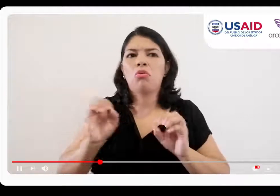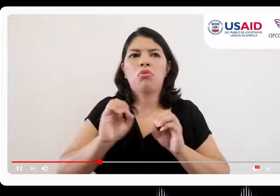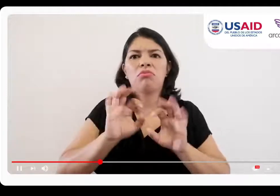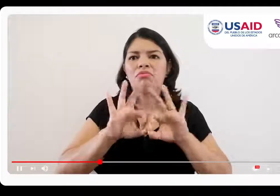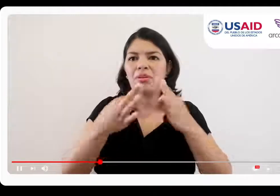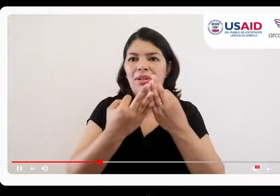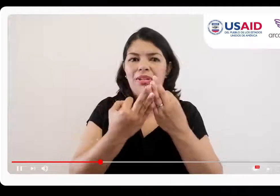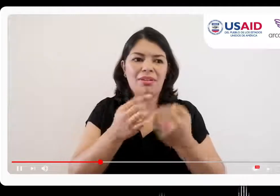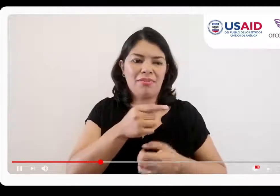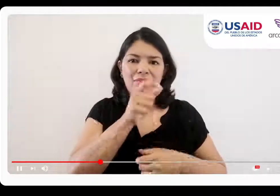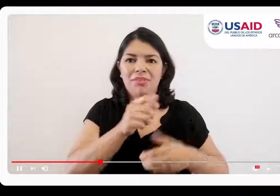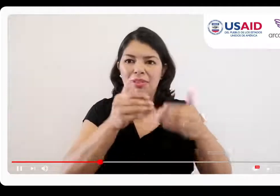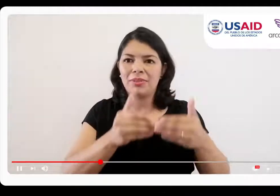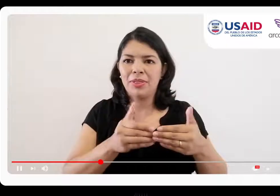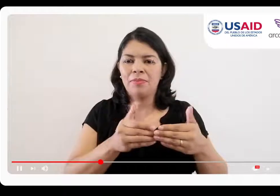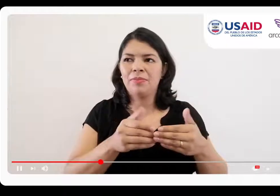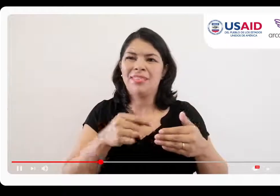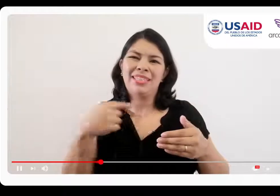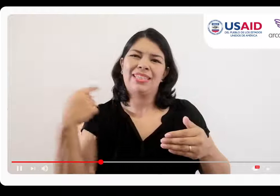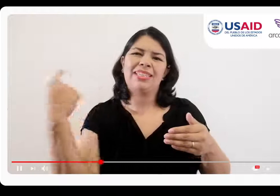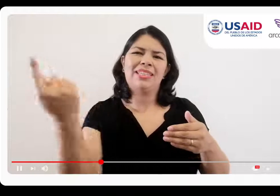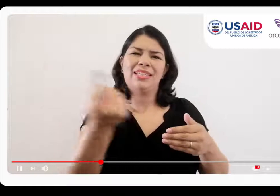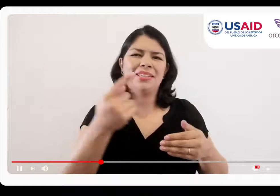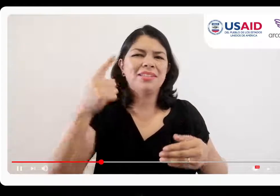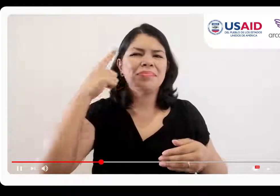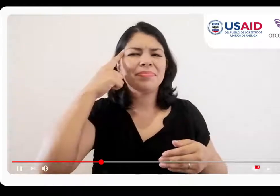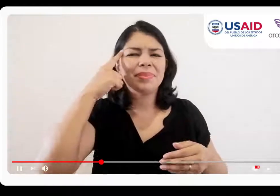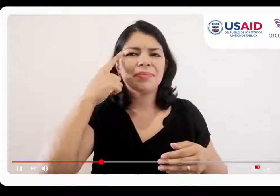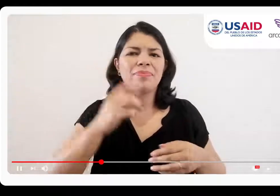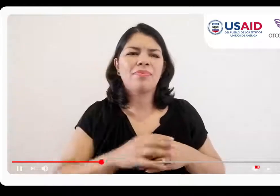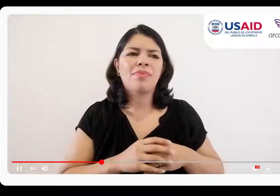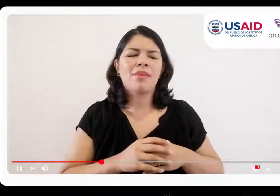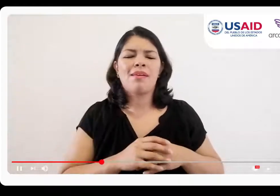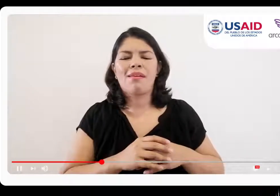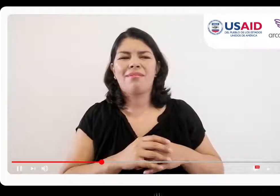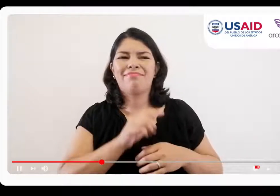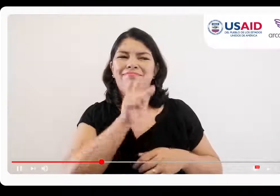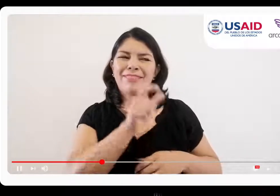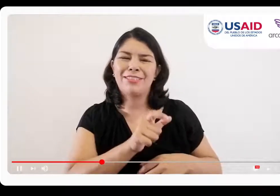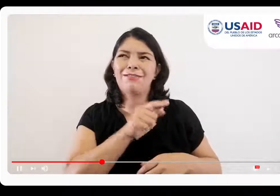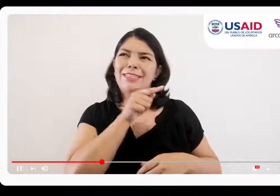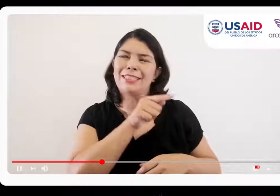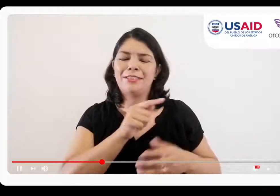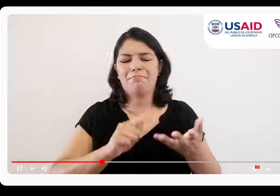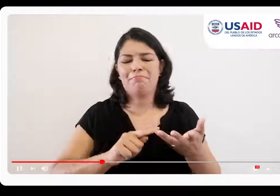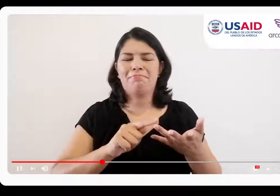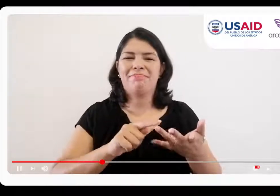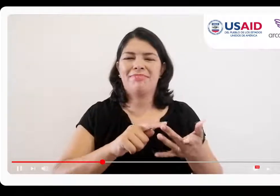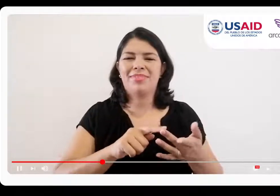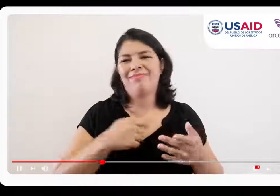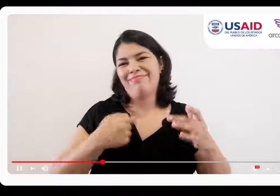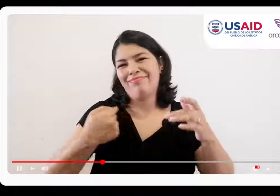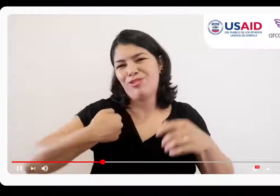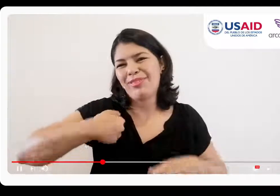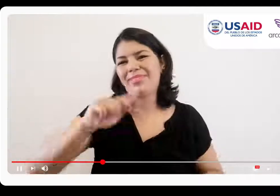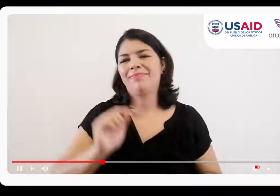un familiar, a veces empezamos a decir terminologías que no corresponden.